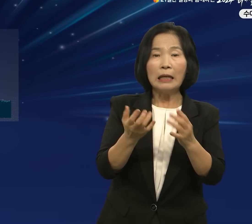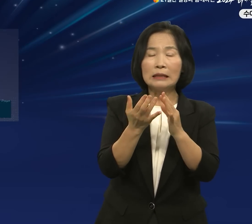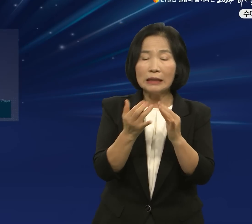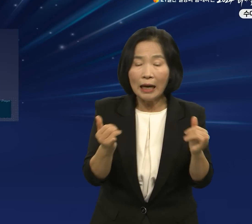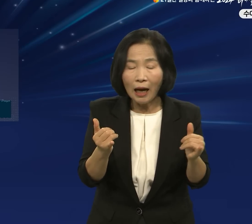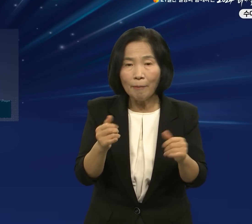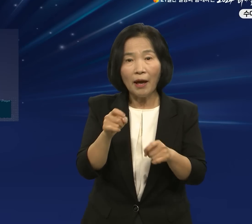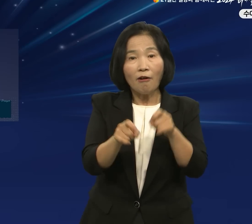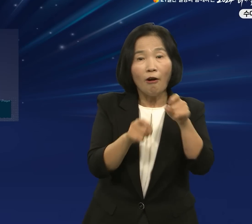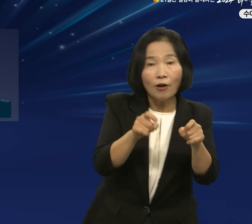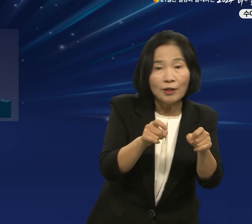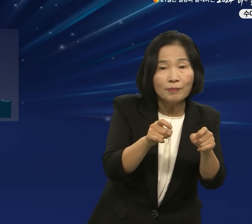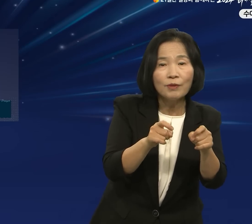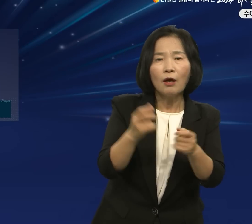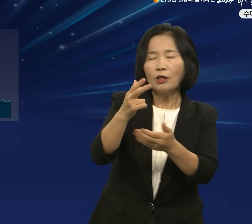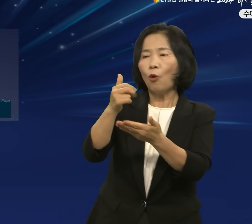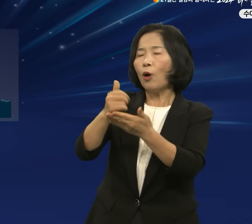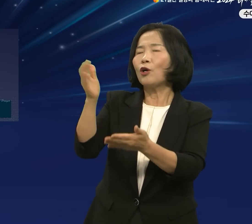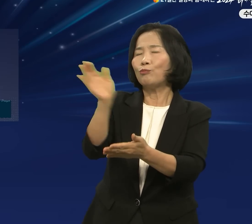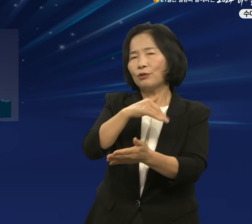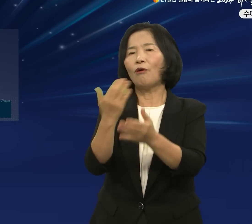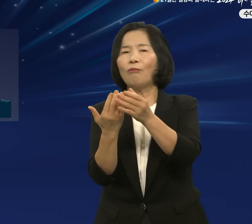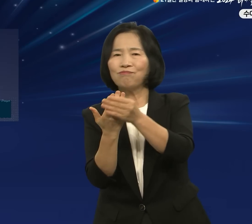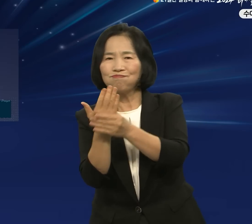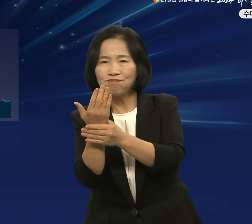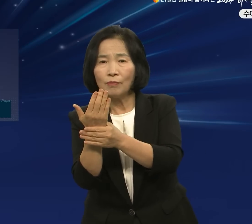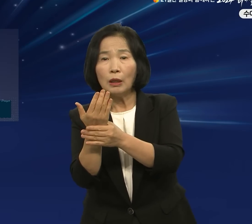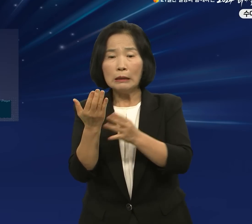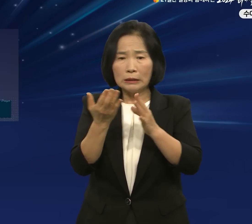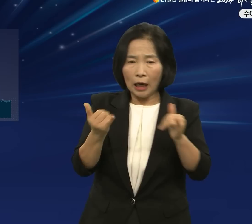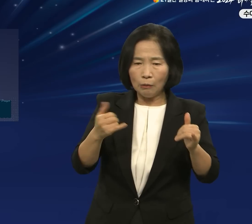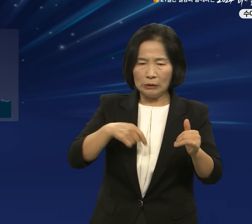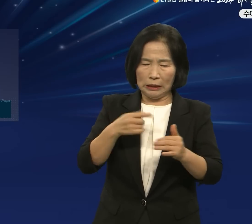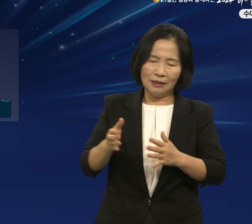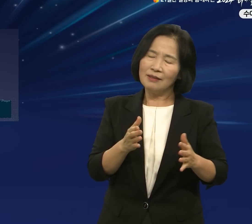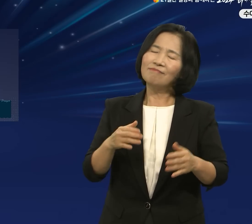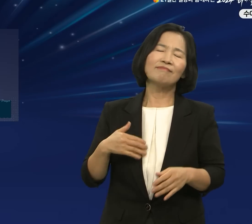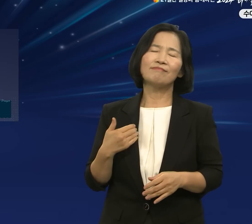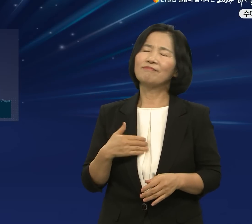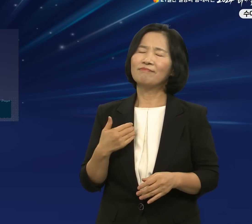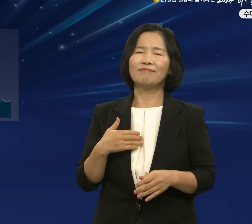사람이 어찌 자기의 길을 알 수 있으라 하셨습니다.